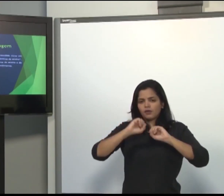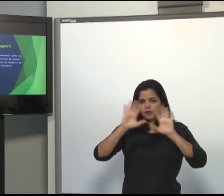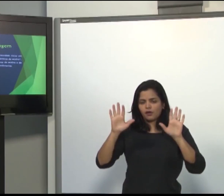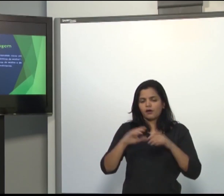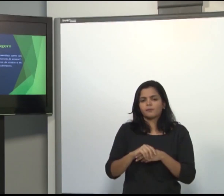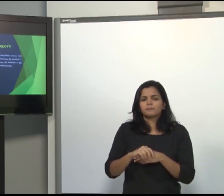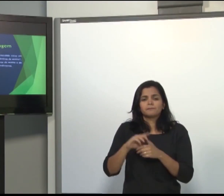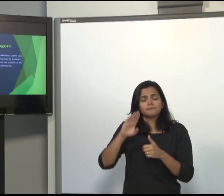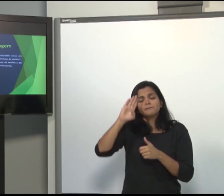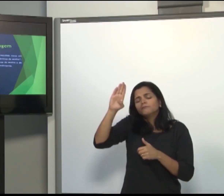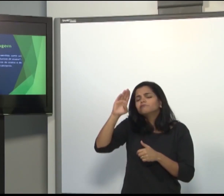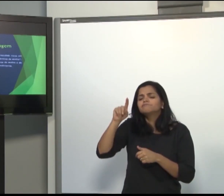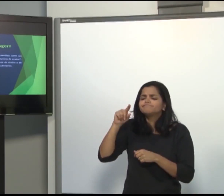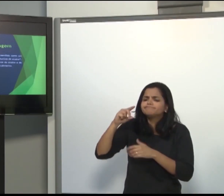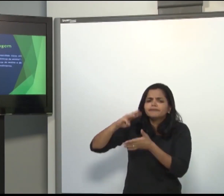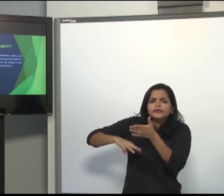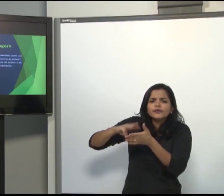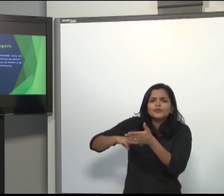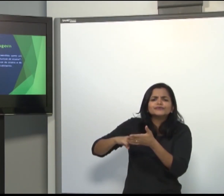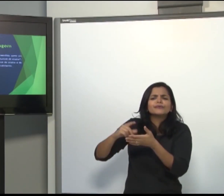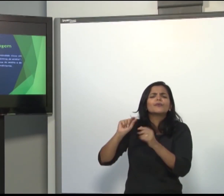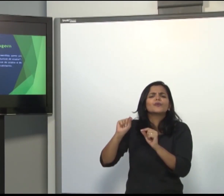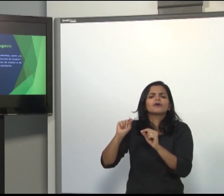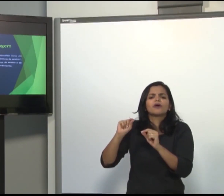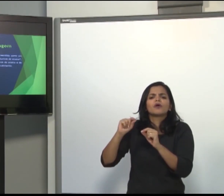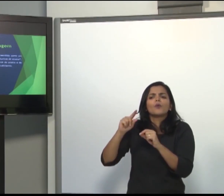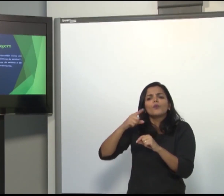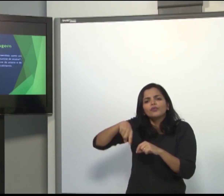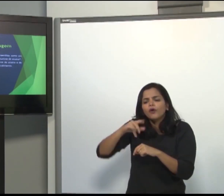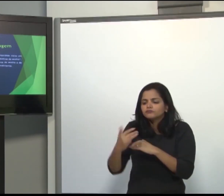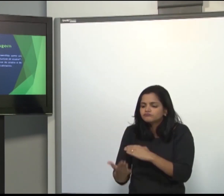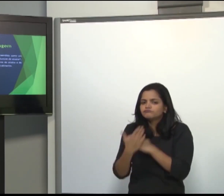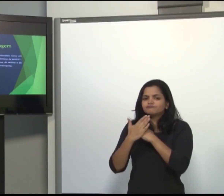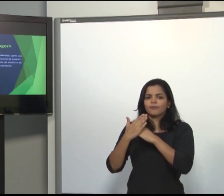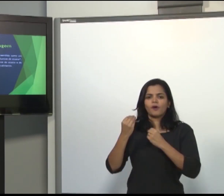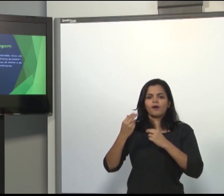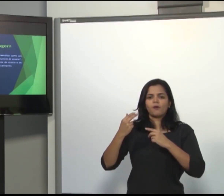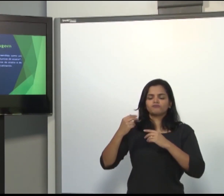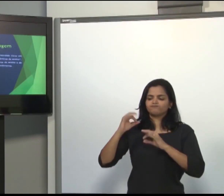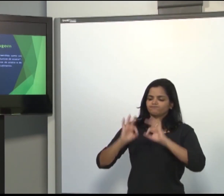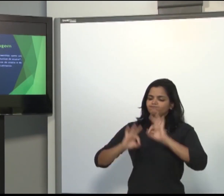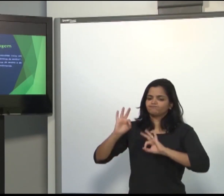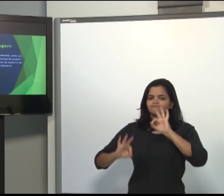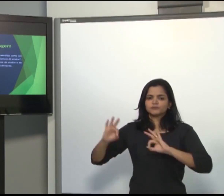que utilizemos metodologias para que nos auxiliem didaticamente,